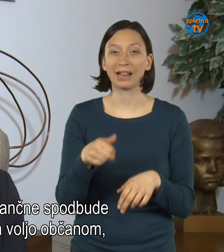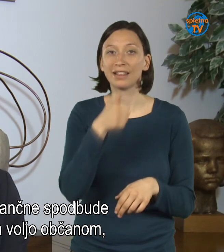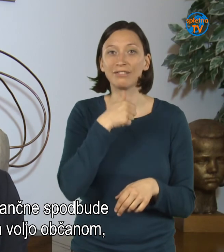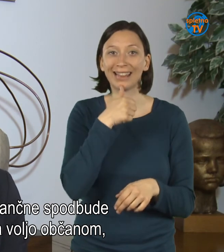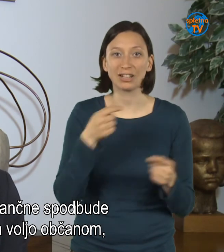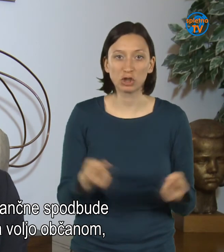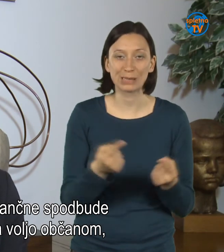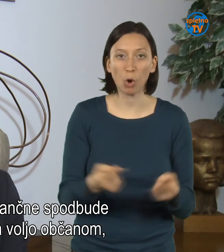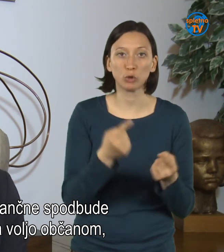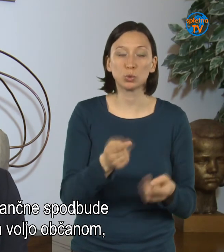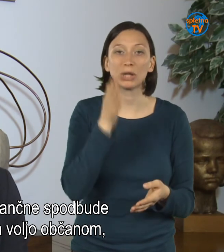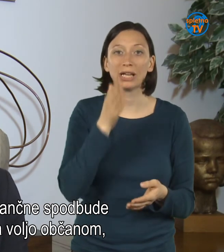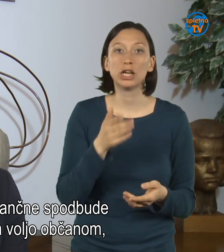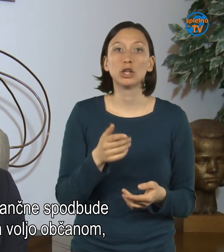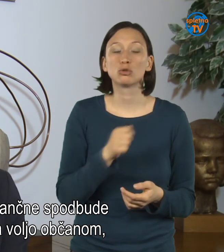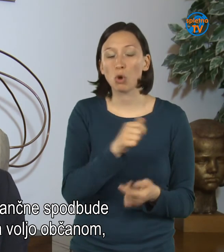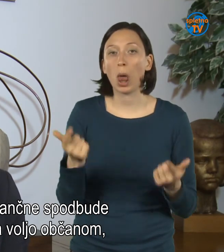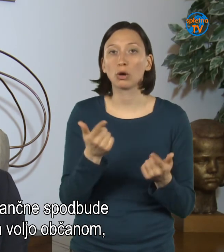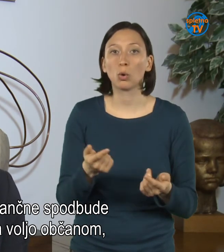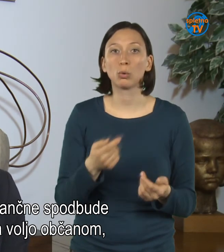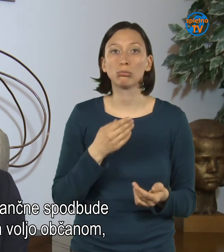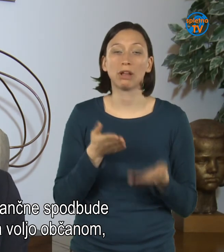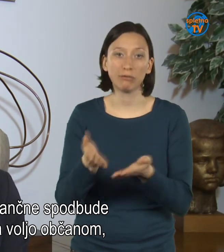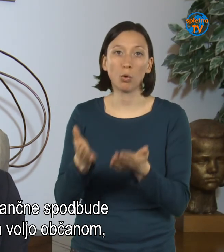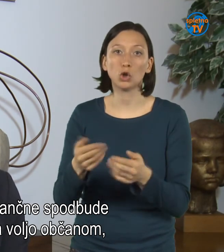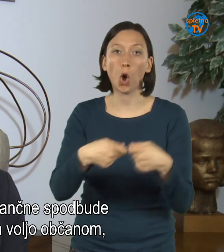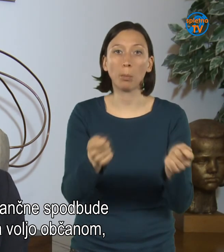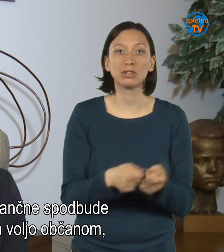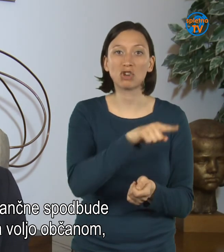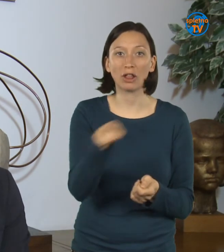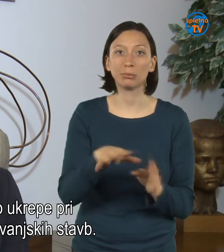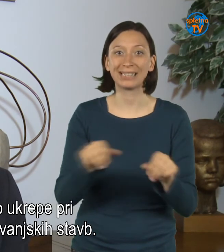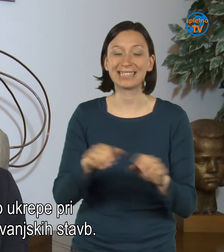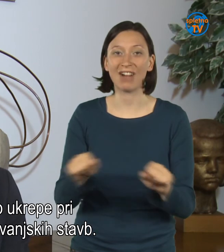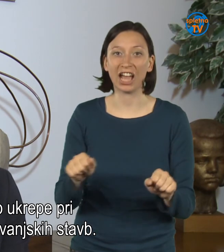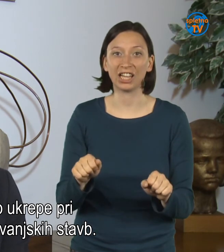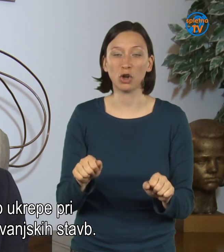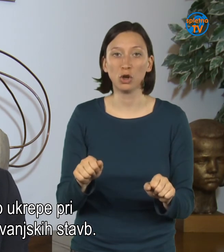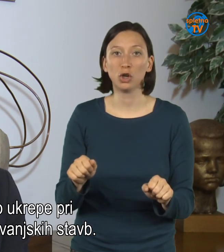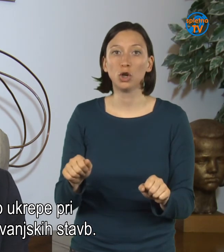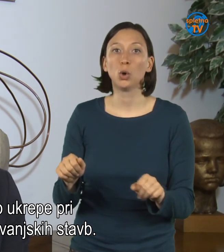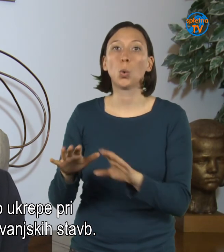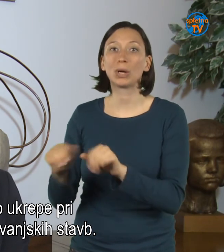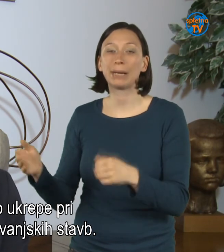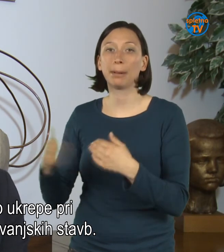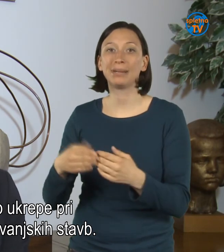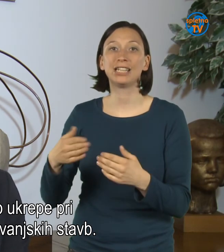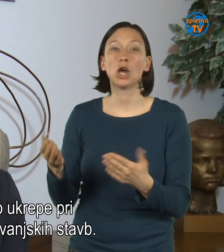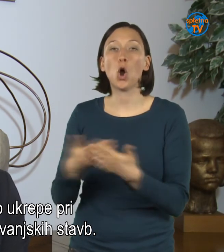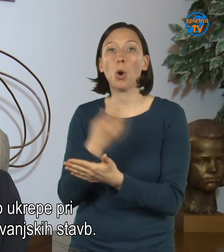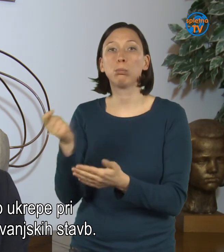Nepovratne finančne spodbude pa so lahko na voljo občanom, ki izvajajo ukrepe pri